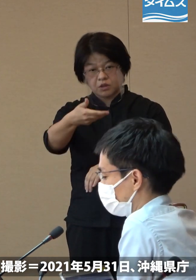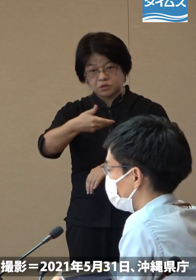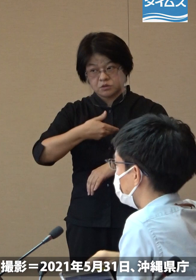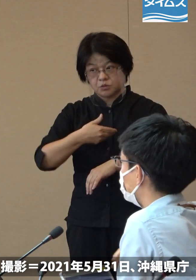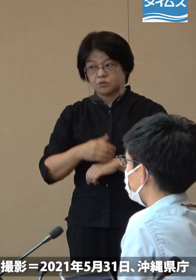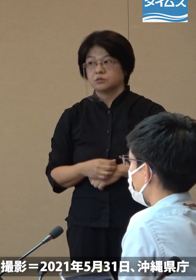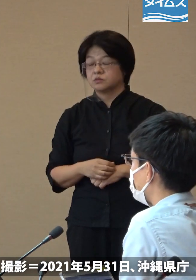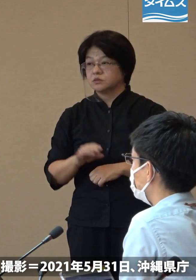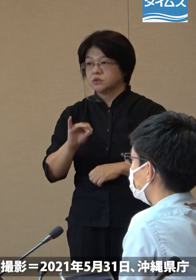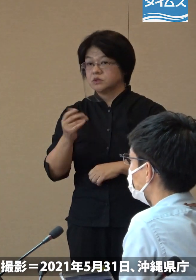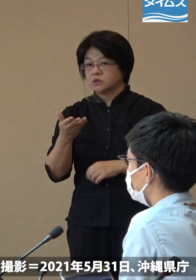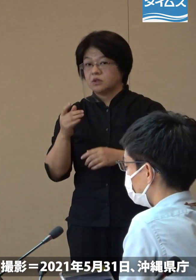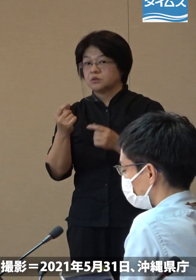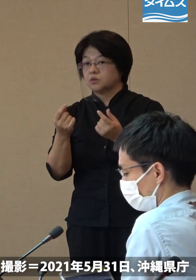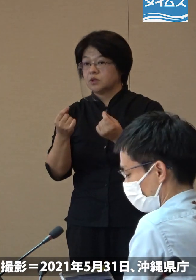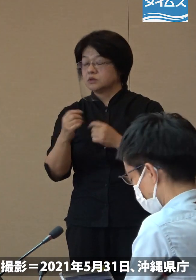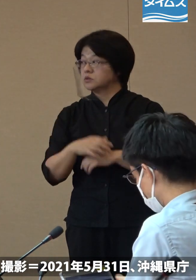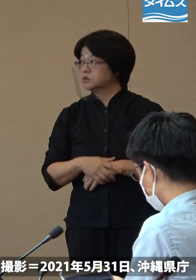ことはぜひ、